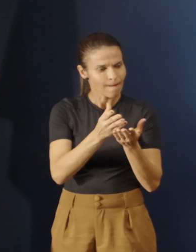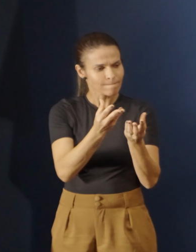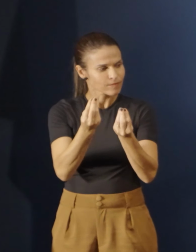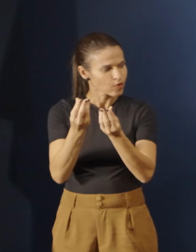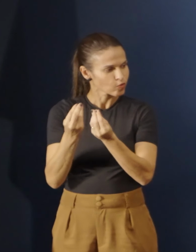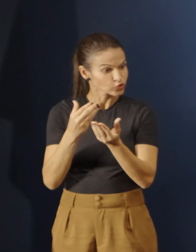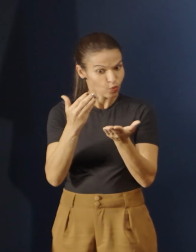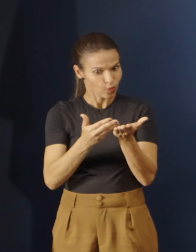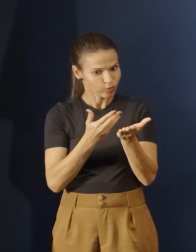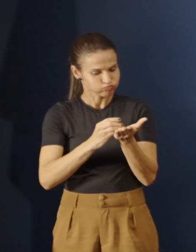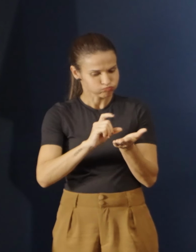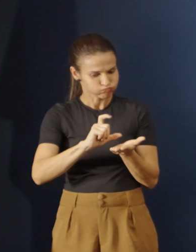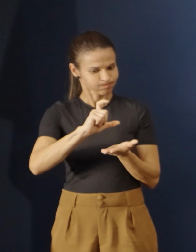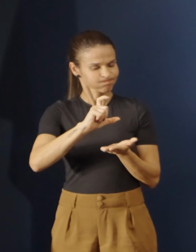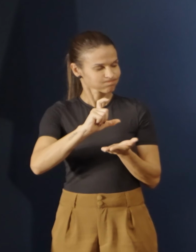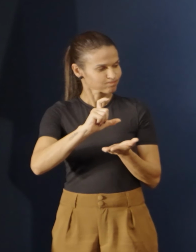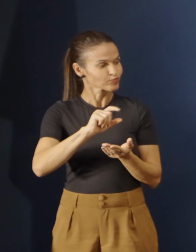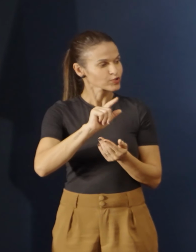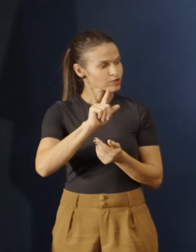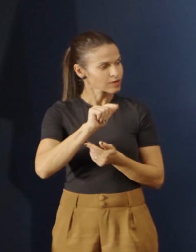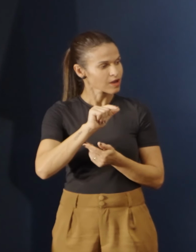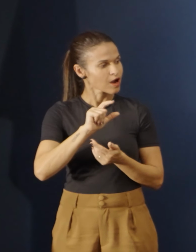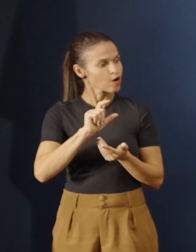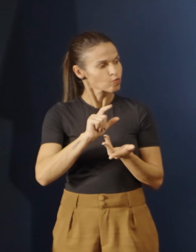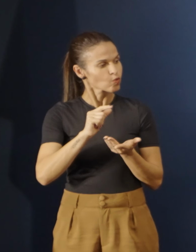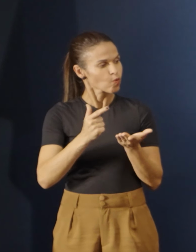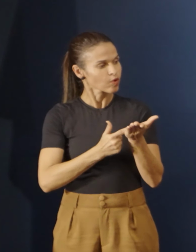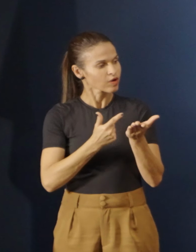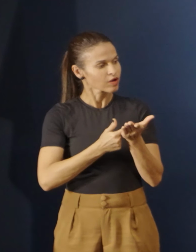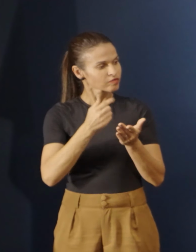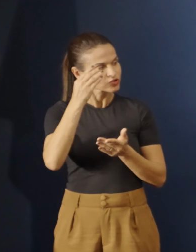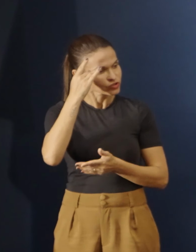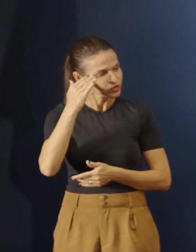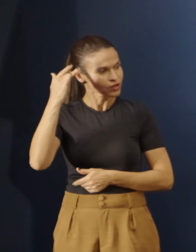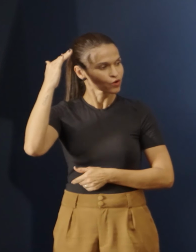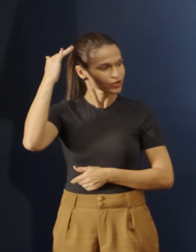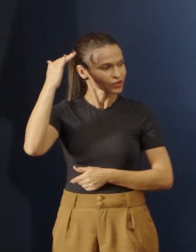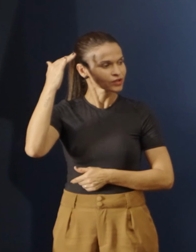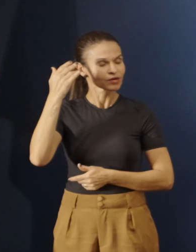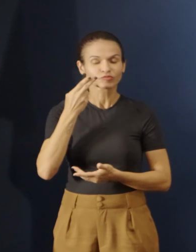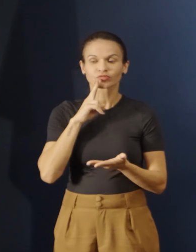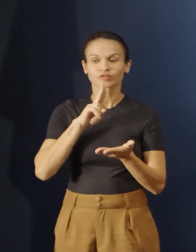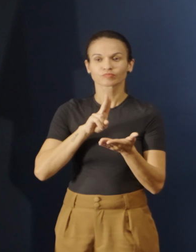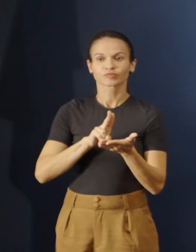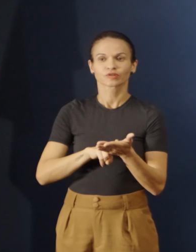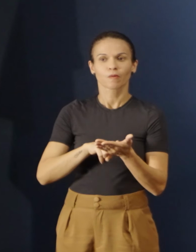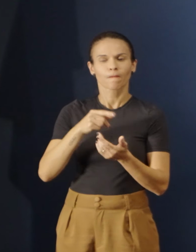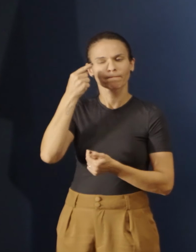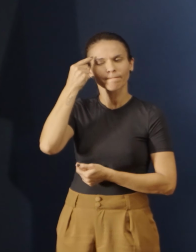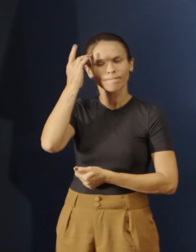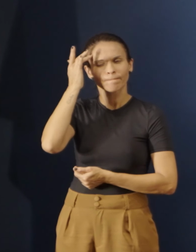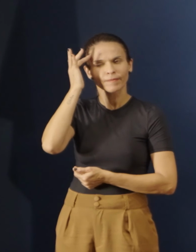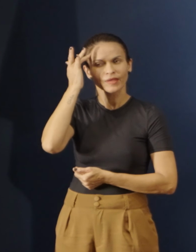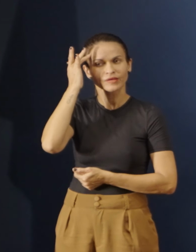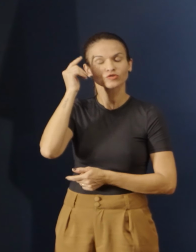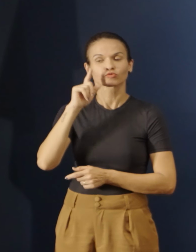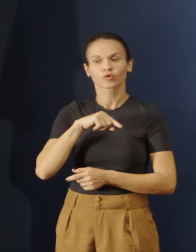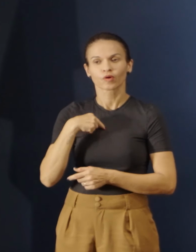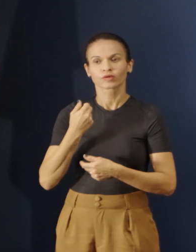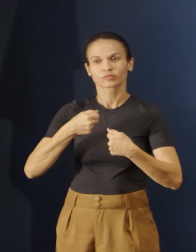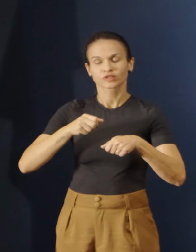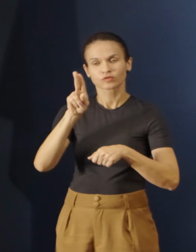publicar um livrão como esse, que é um livro de teoria sobre o gênero epistolar, que eu acho que, assim, a gente ainda